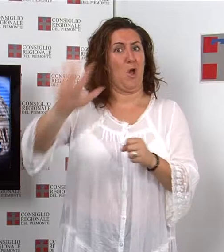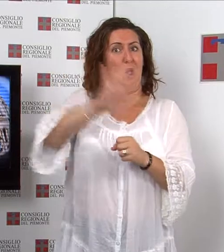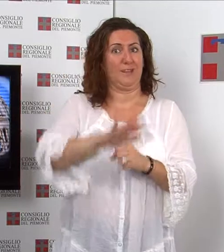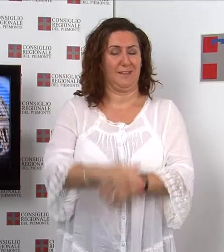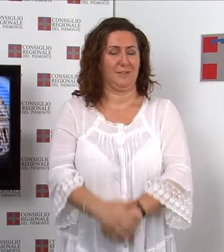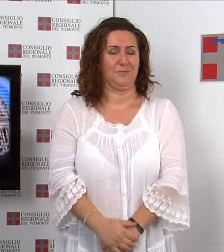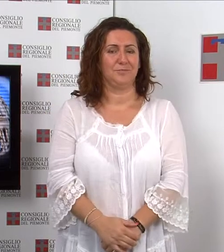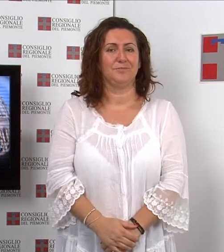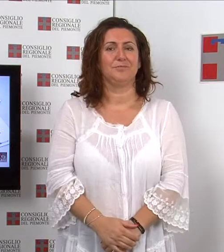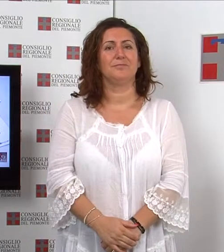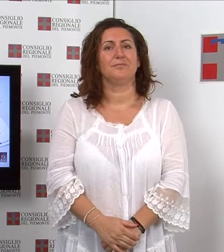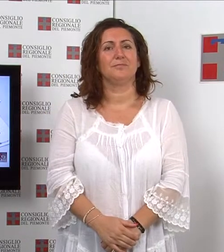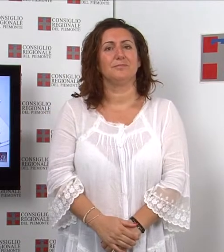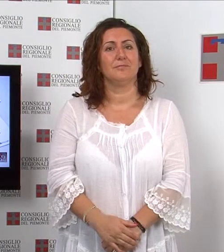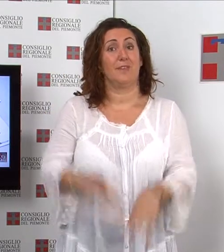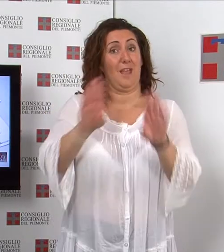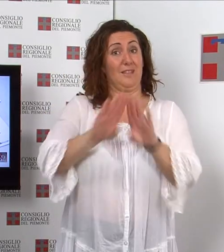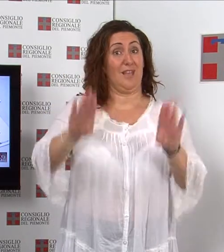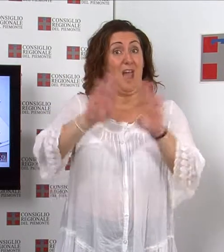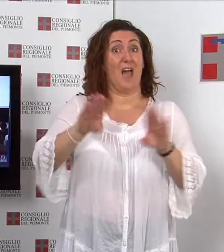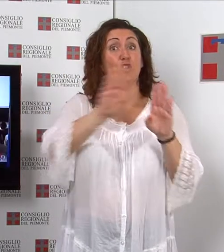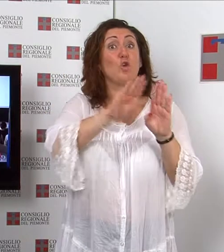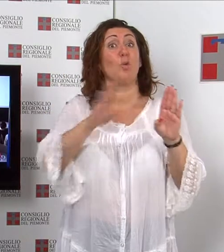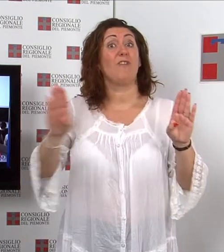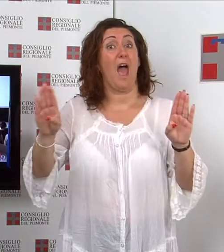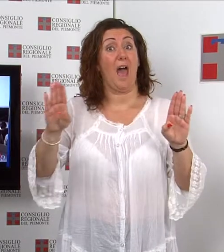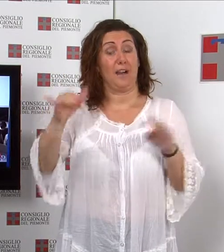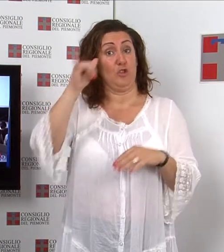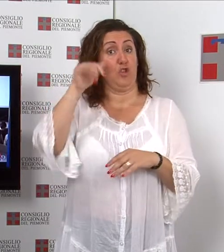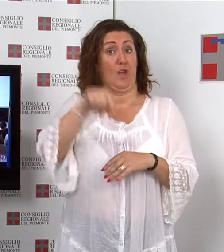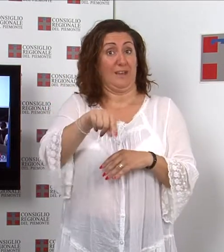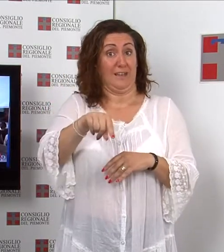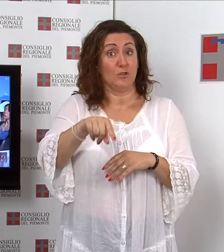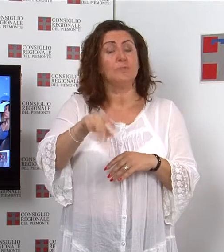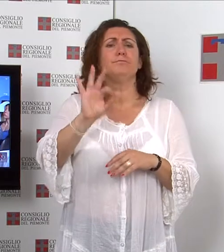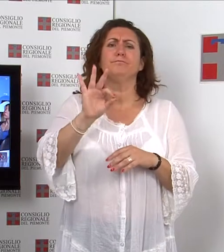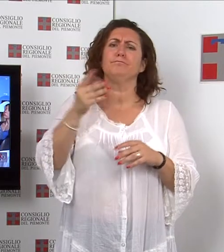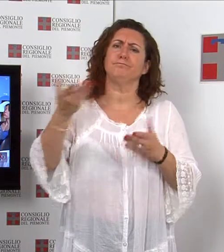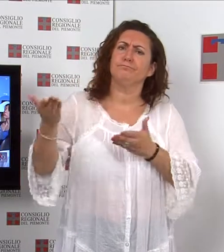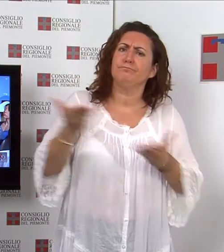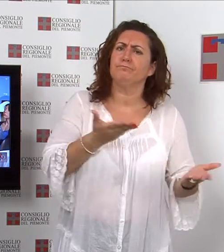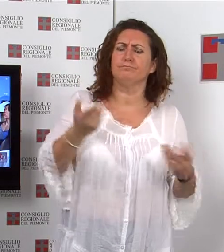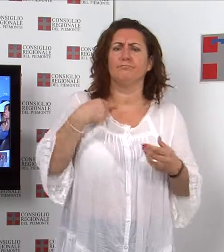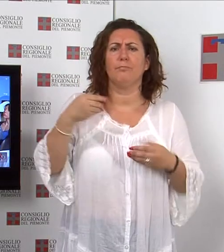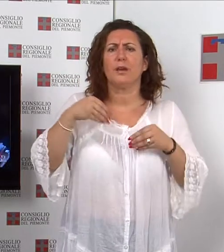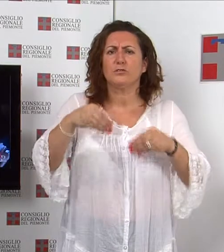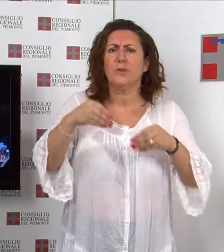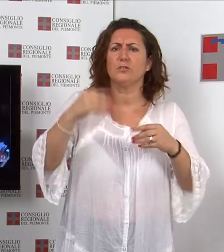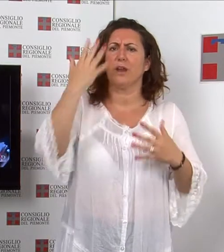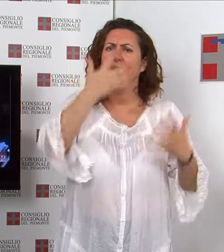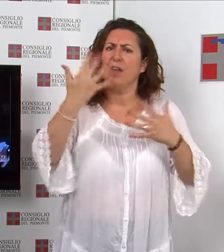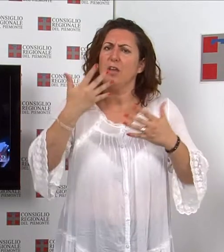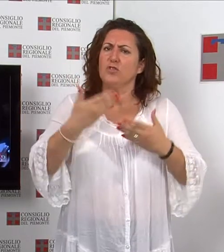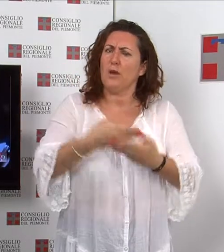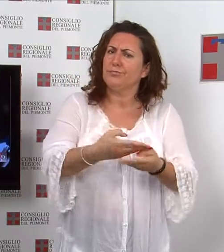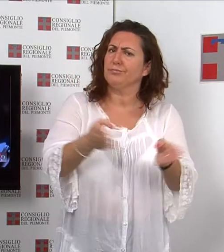sull'innovazione sociale. Il Teatro Juvarra di Torino ha ospitato un evento di partecipazione e riflessione allargata dal titolo «Tutte le